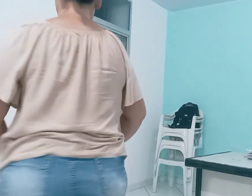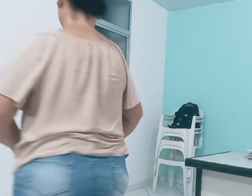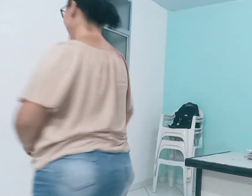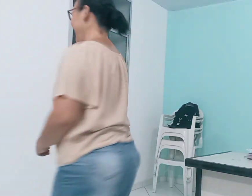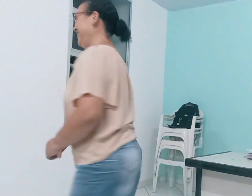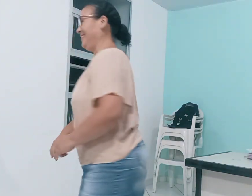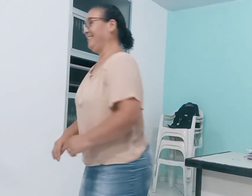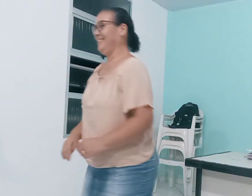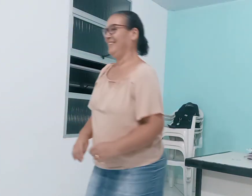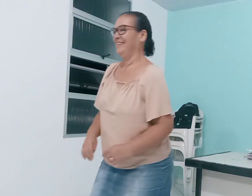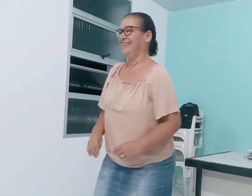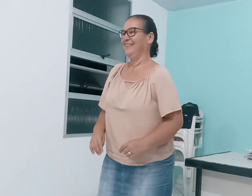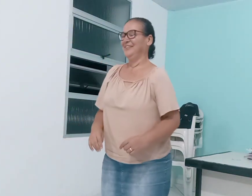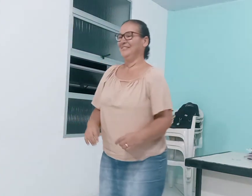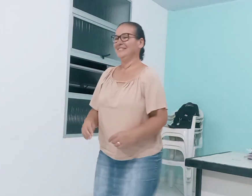Vamos lá.